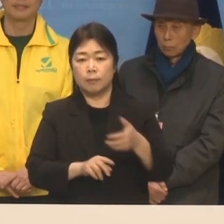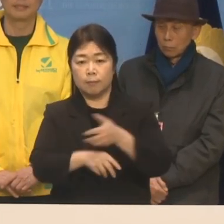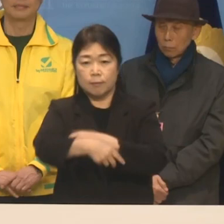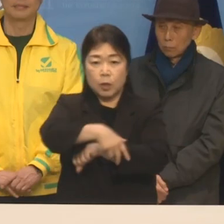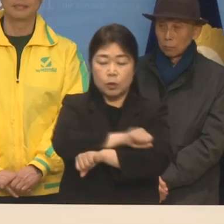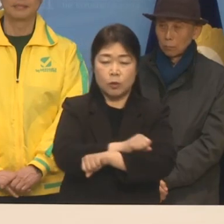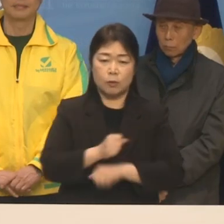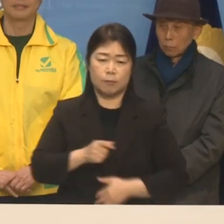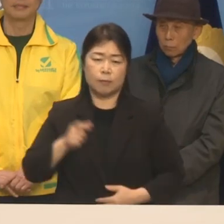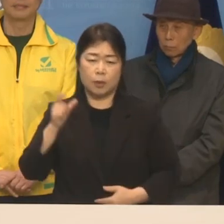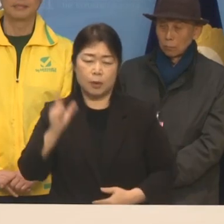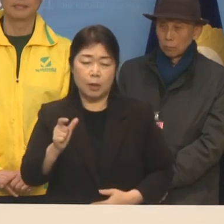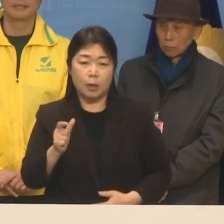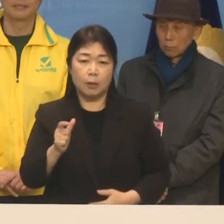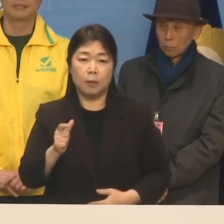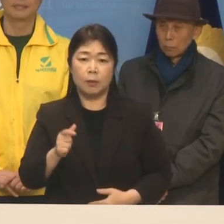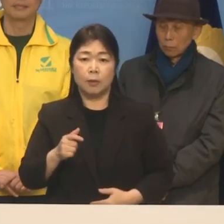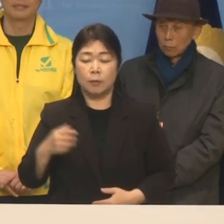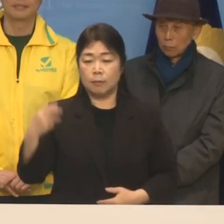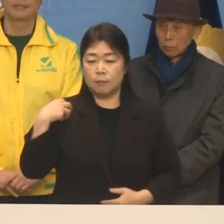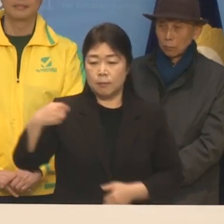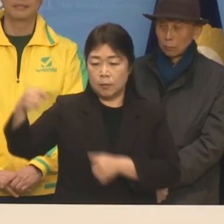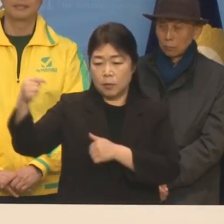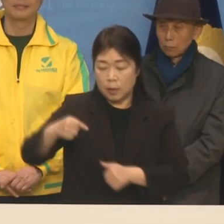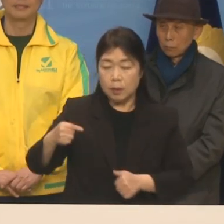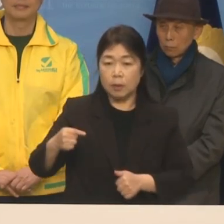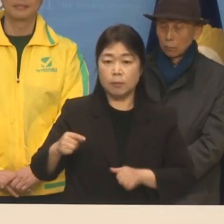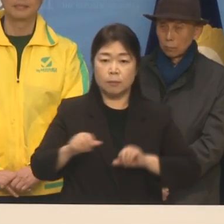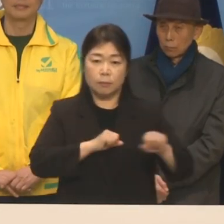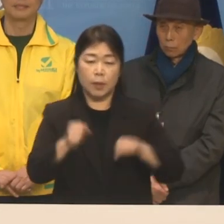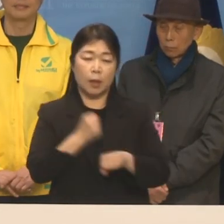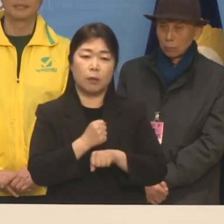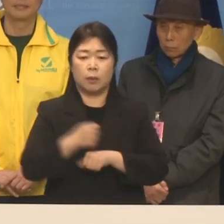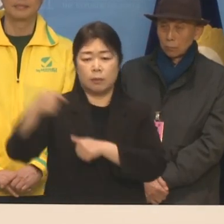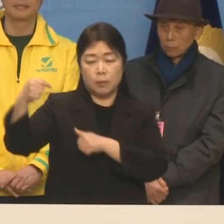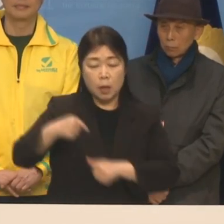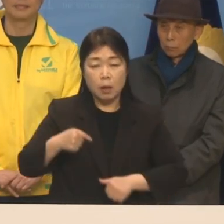적극적이고 강한 소명의식, 시대적 소명의식, 강한